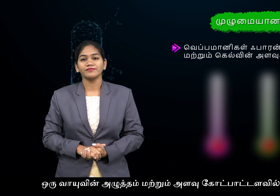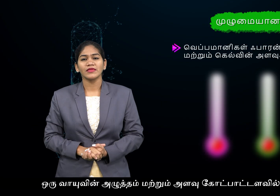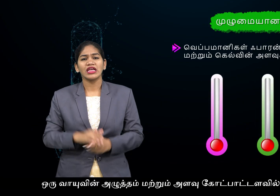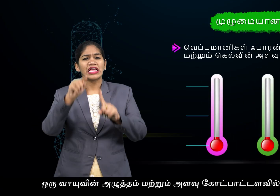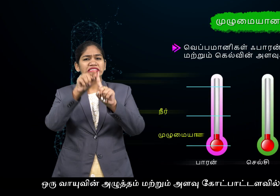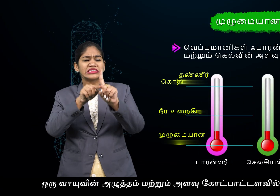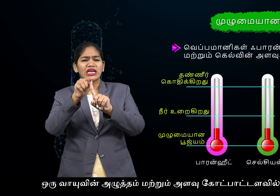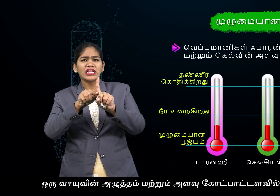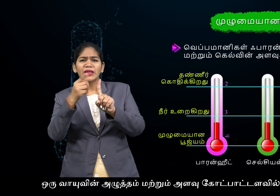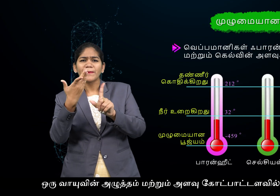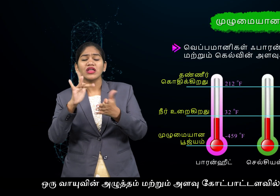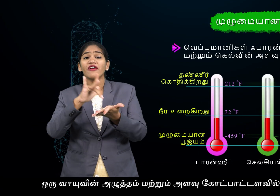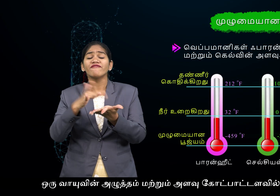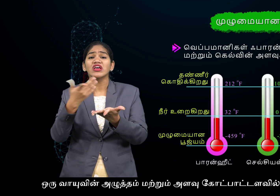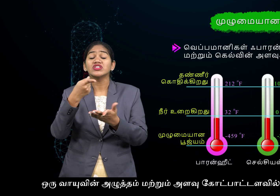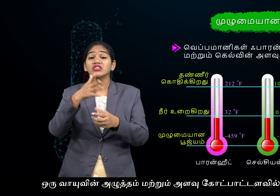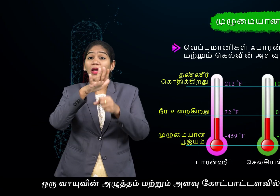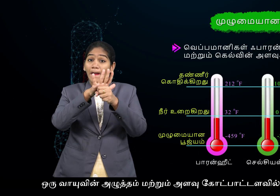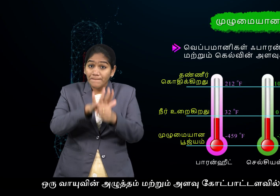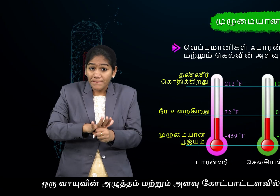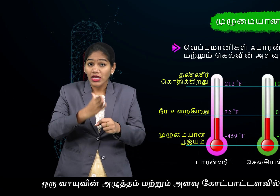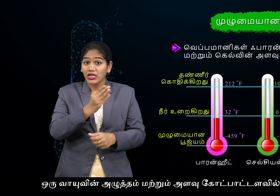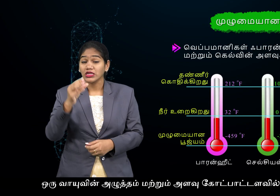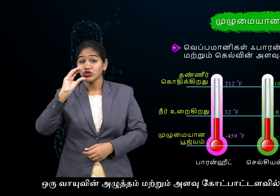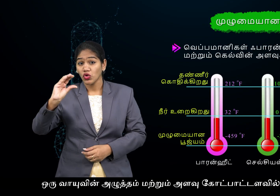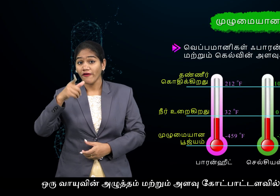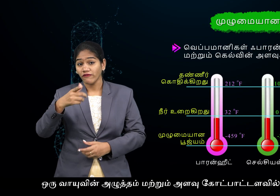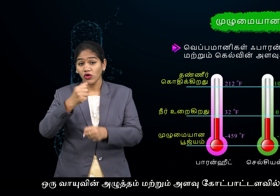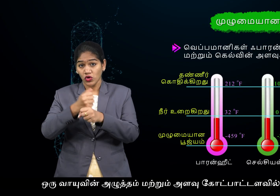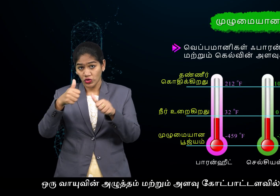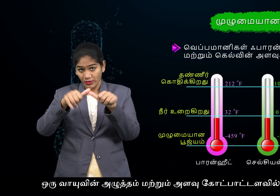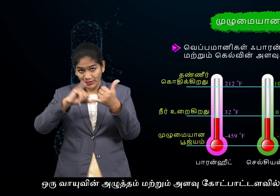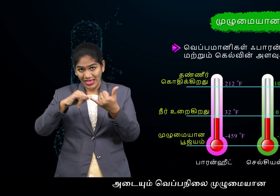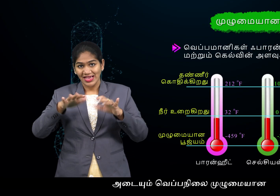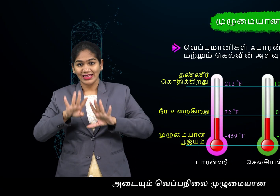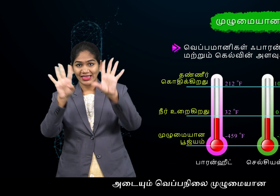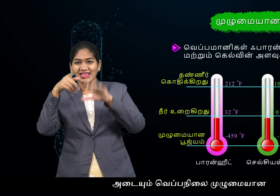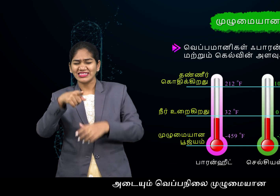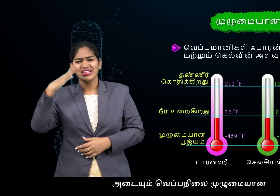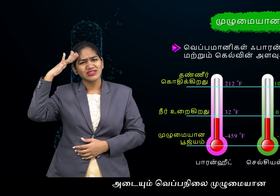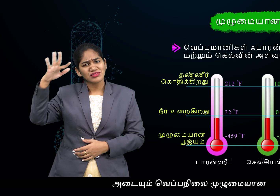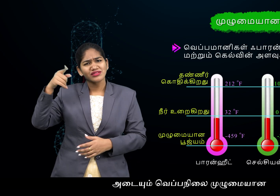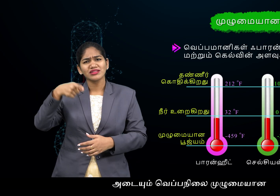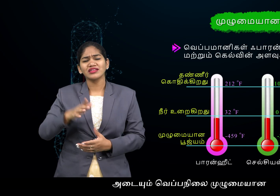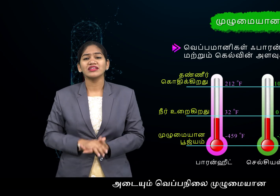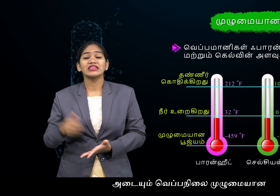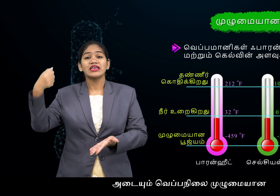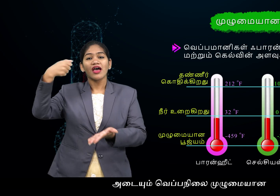ஒரு வாயுவின் அழுத்தம் மற்றும் அளவு கோட்பாட்டளவில் பூஜ்ஜியத்தை அடையும் வெப்பநிலை முழுமையான